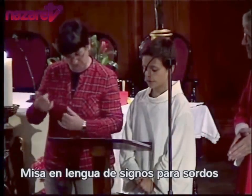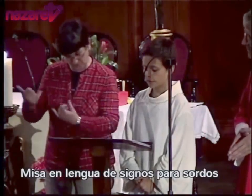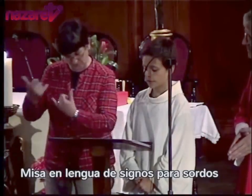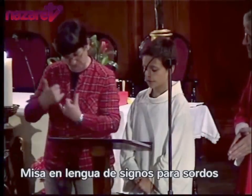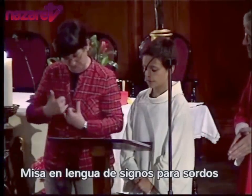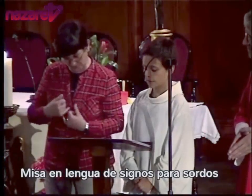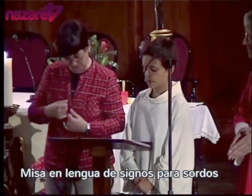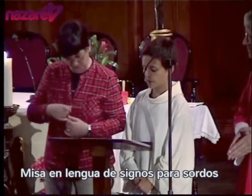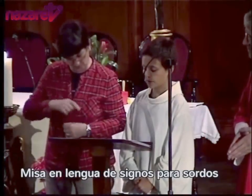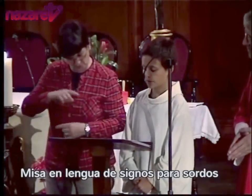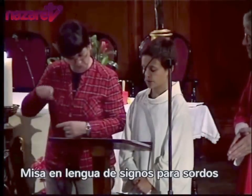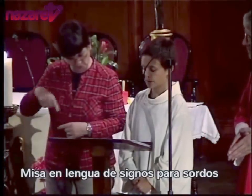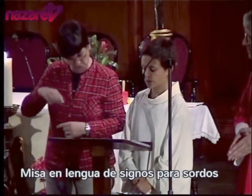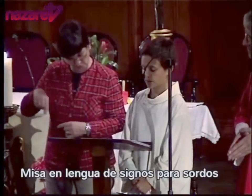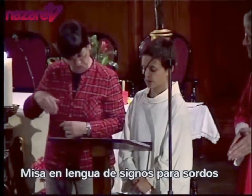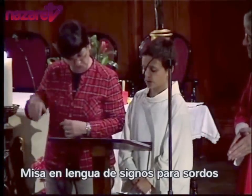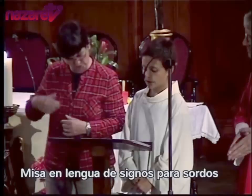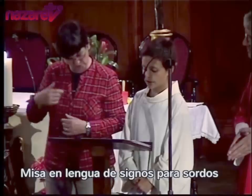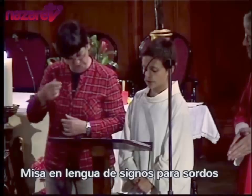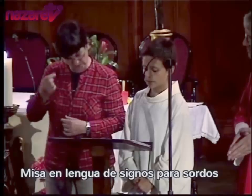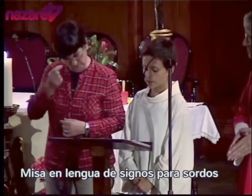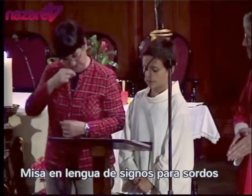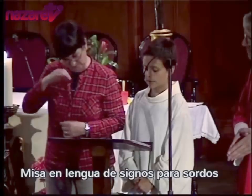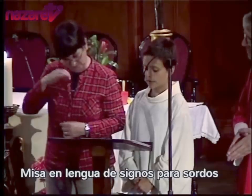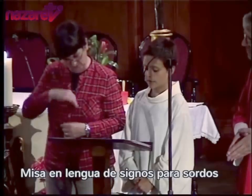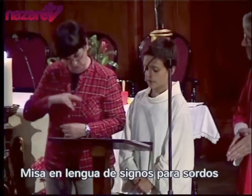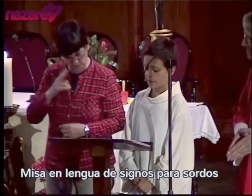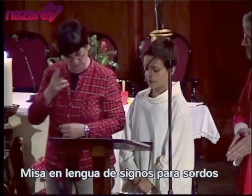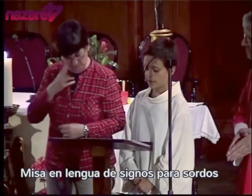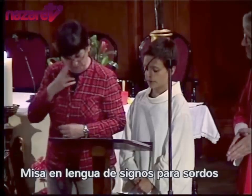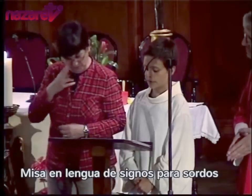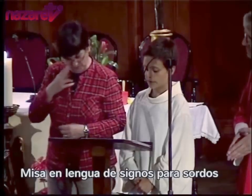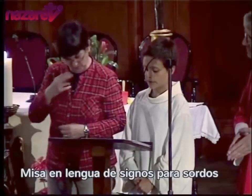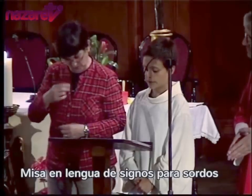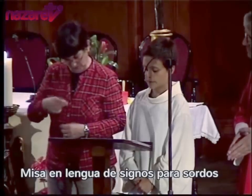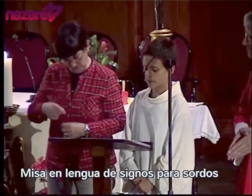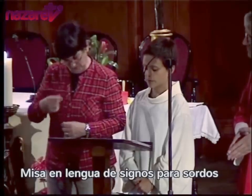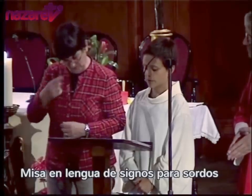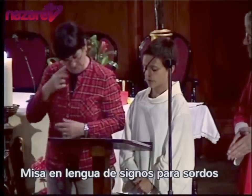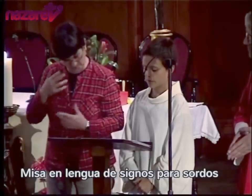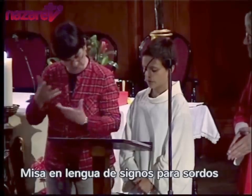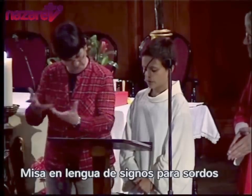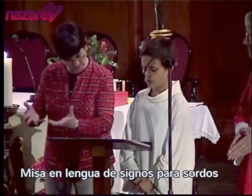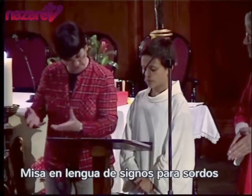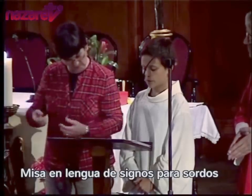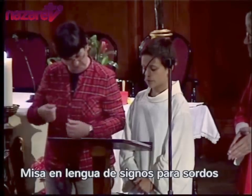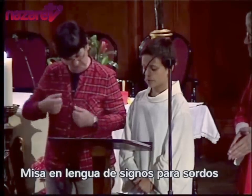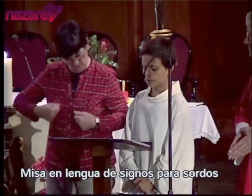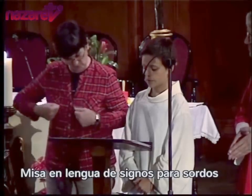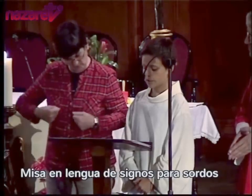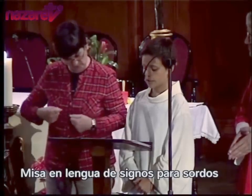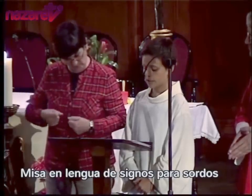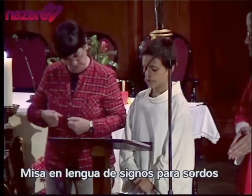próximamente el sacramento de la confirmación, que experimenten la fuerza renovadora del Espíritu Santo como